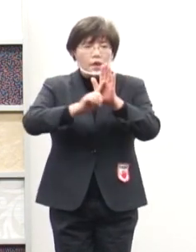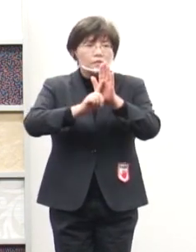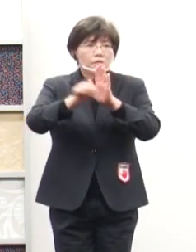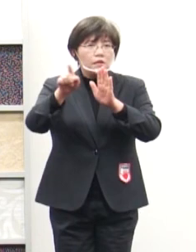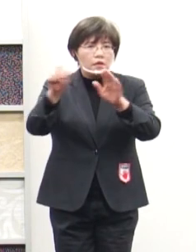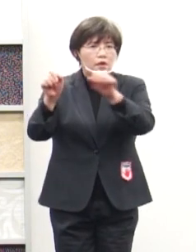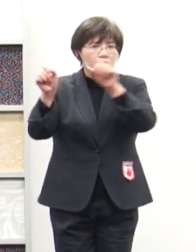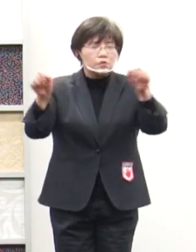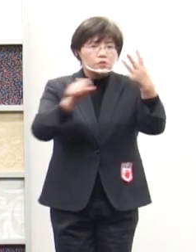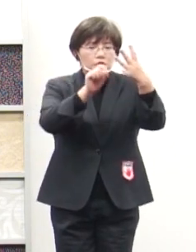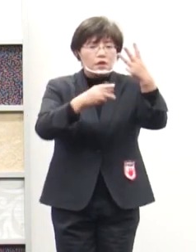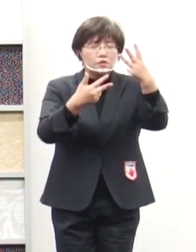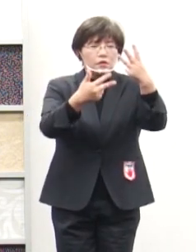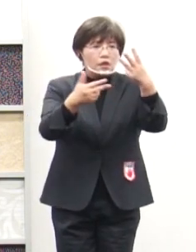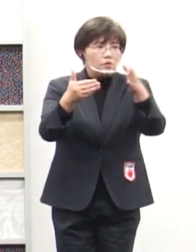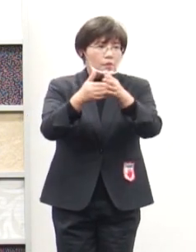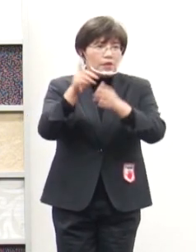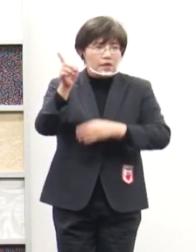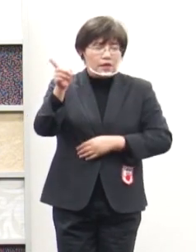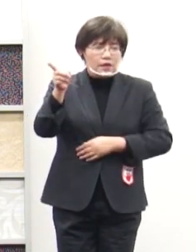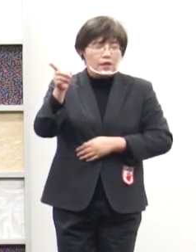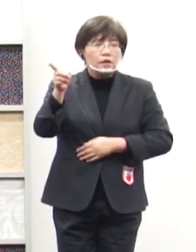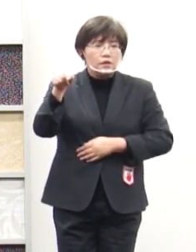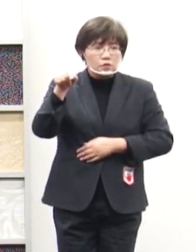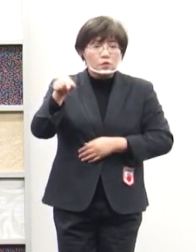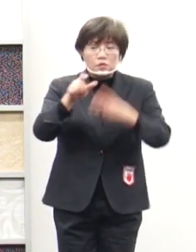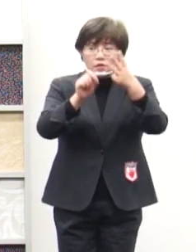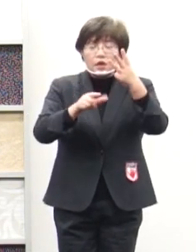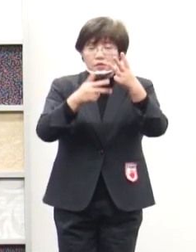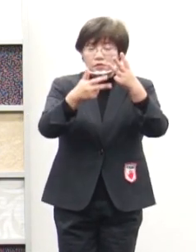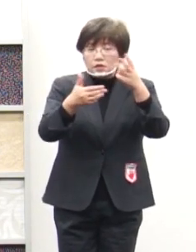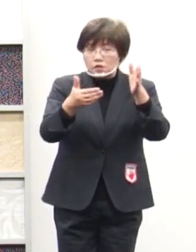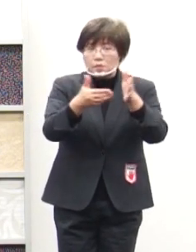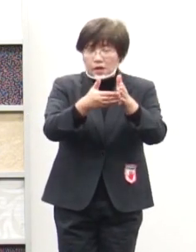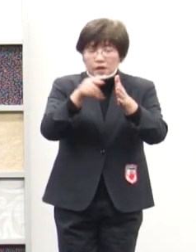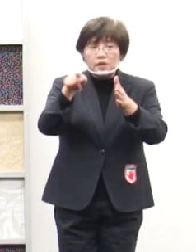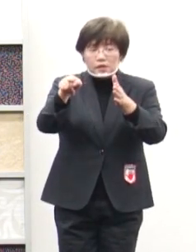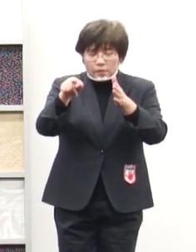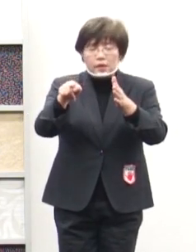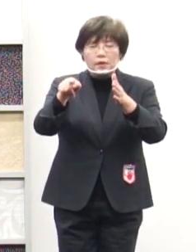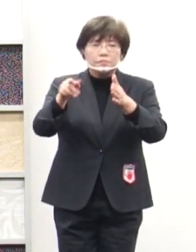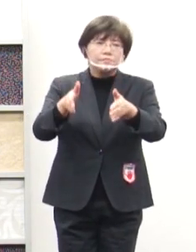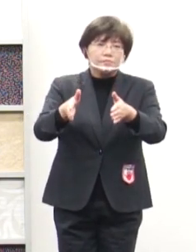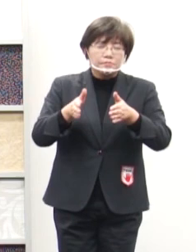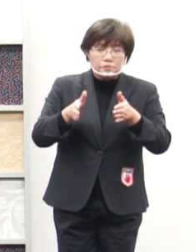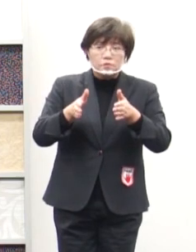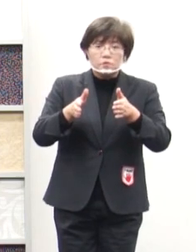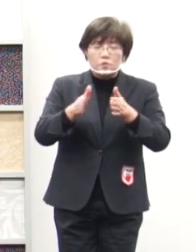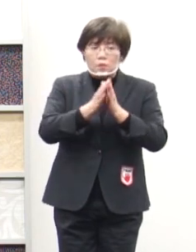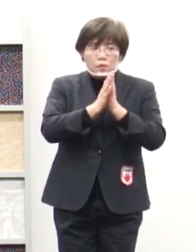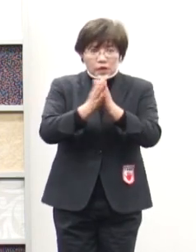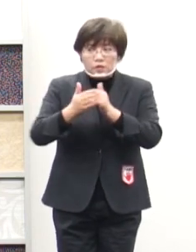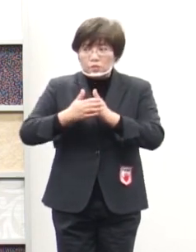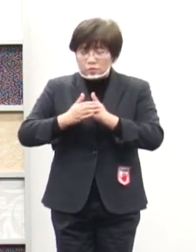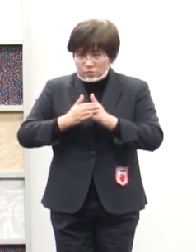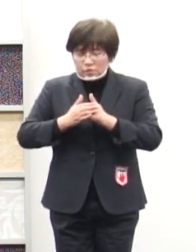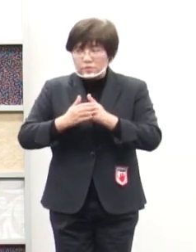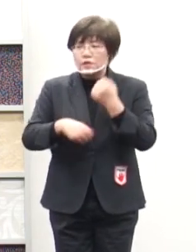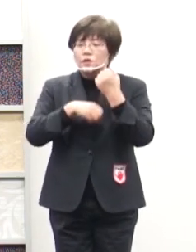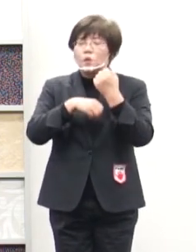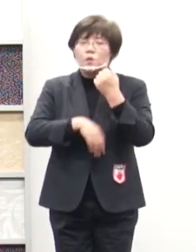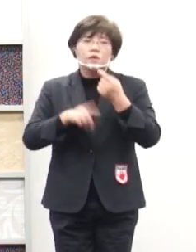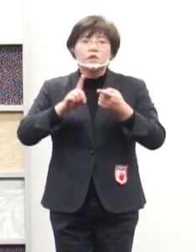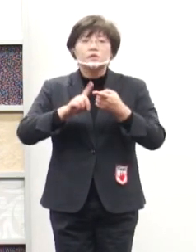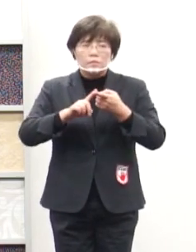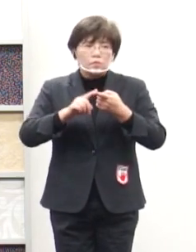ている間はその移動自粛っていうのを求めていくっていう考えでよろしいんでしょうか。 基本的にはそう考えています。 わかりました、すみ